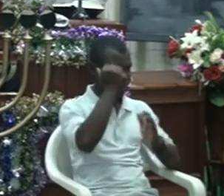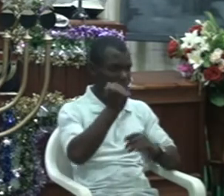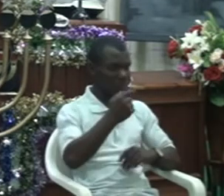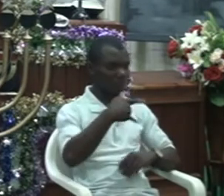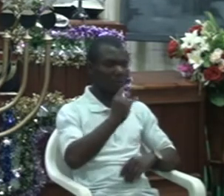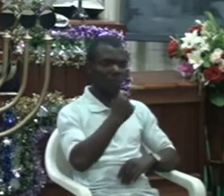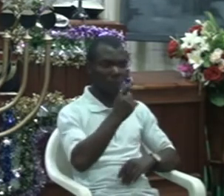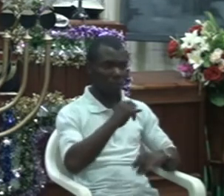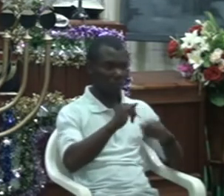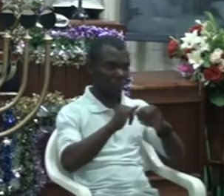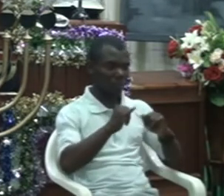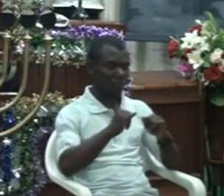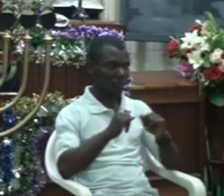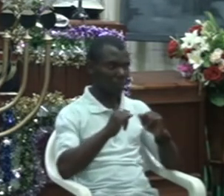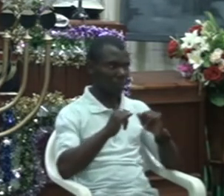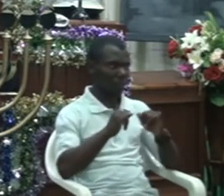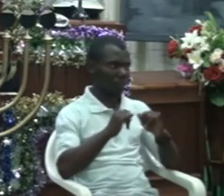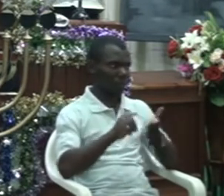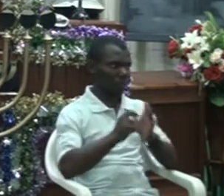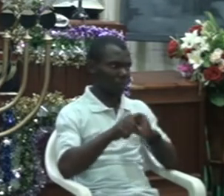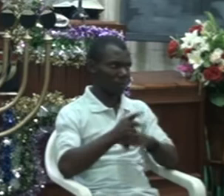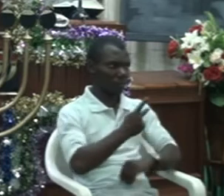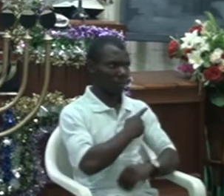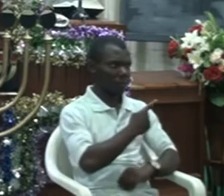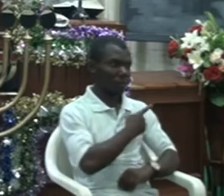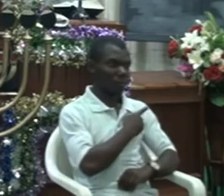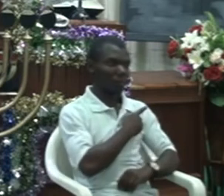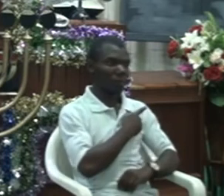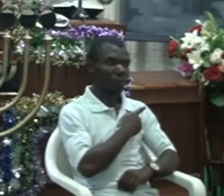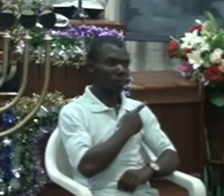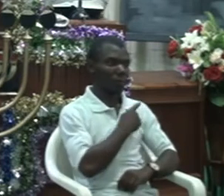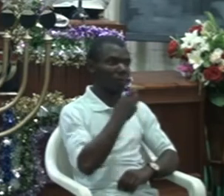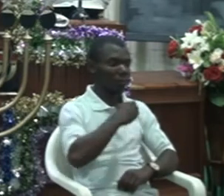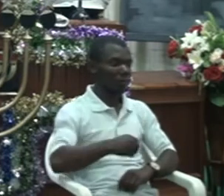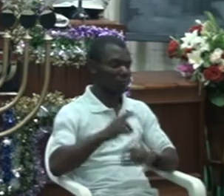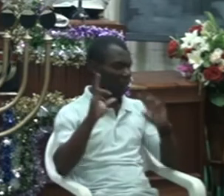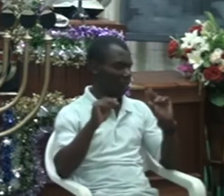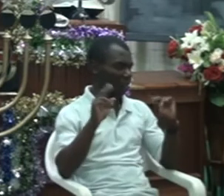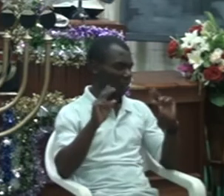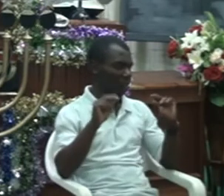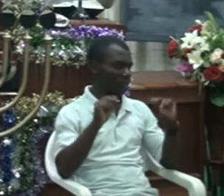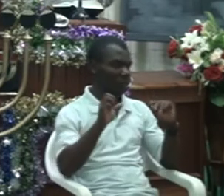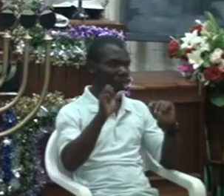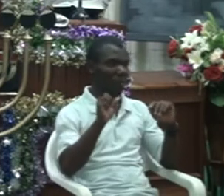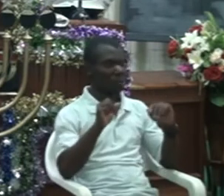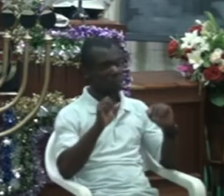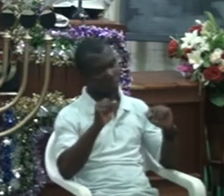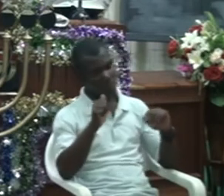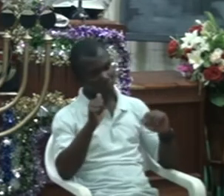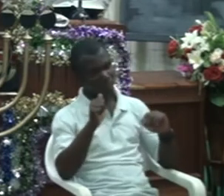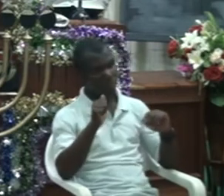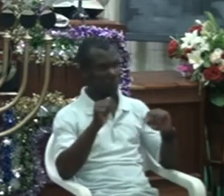pourquoi il dit ce n'est plus moi qui vis? Ce n'est plus l'ancien Paul là, l'ancien Saïl. Il a